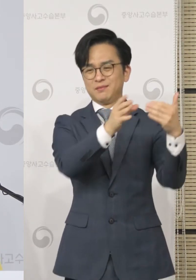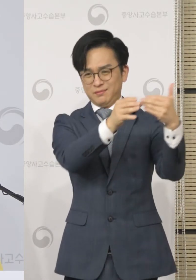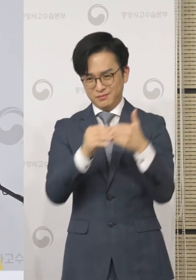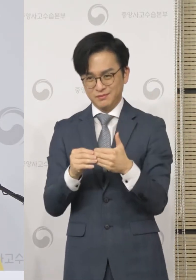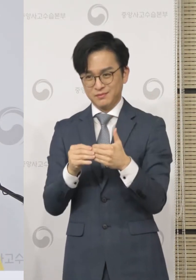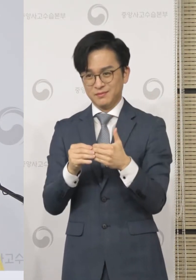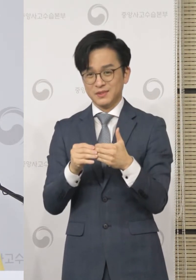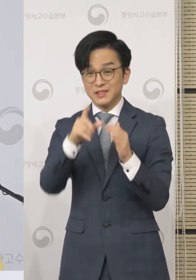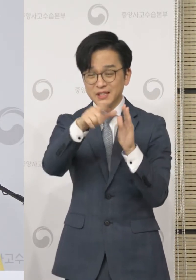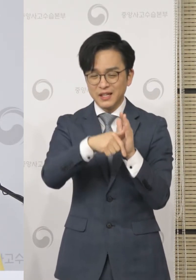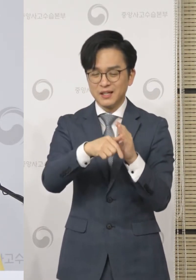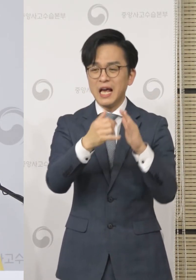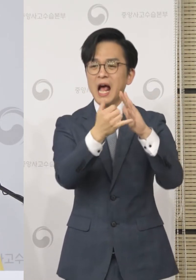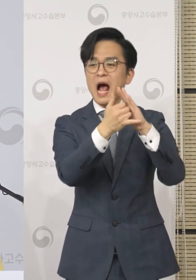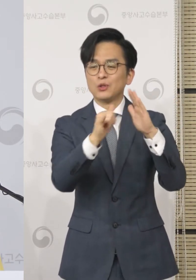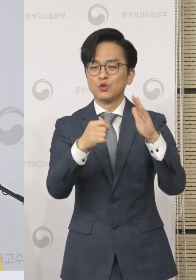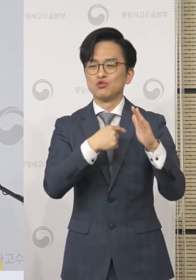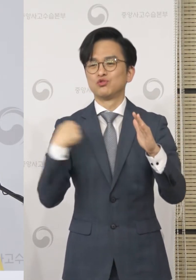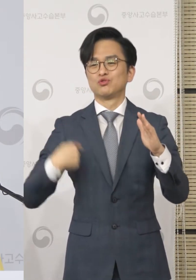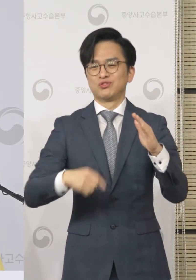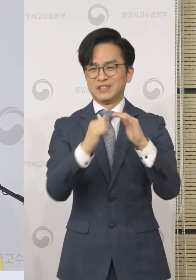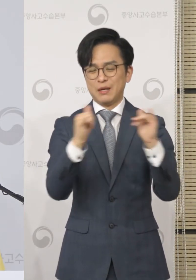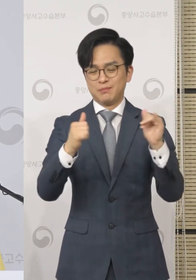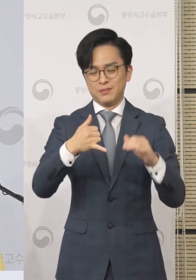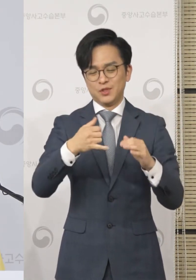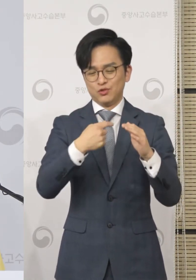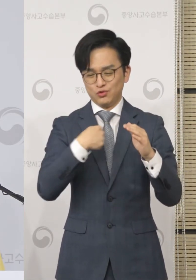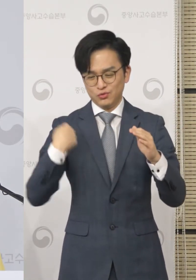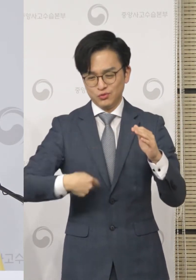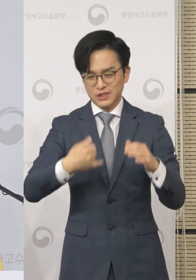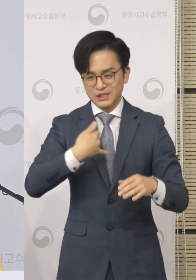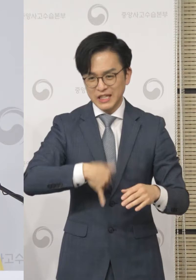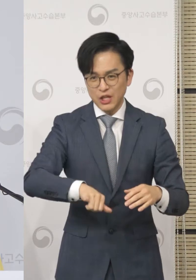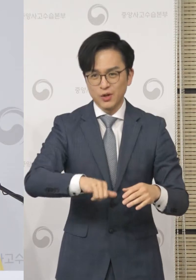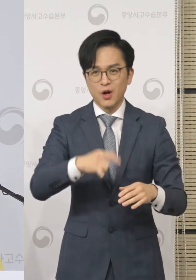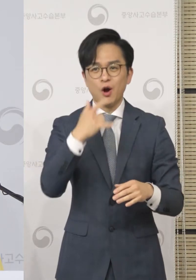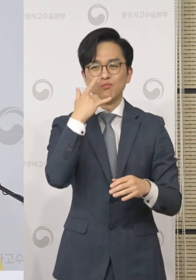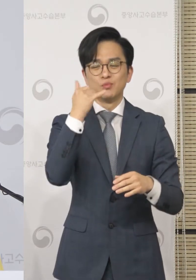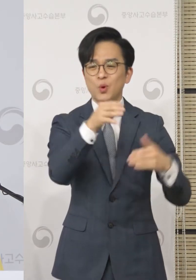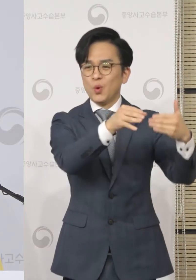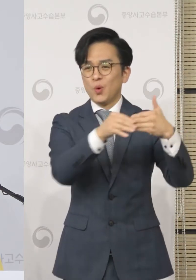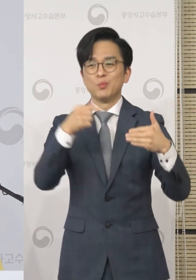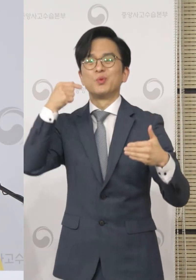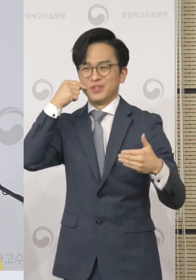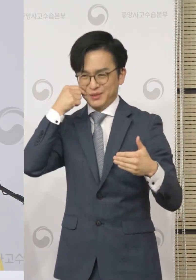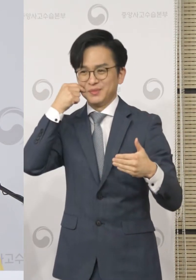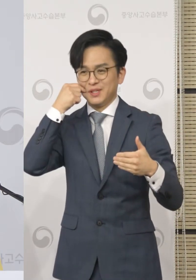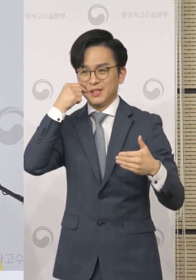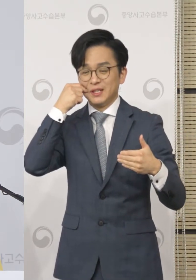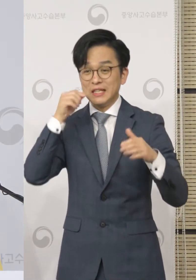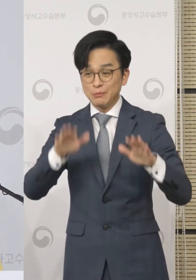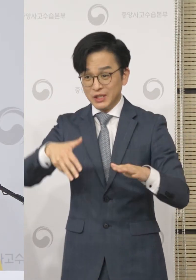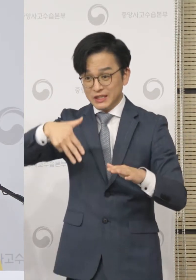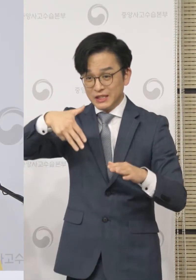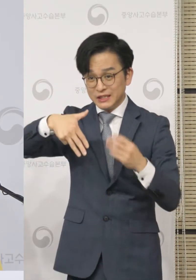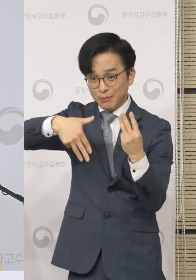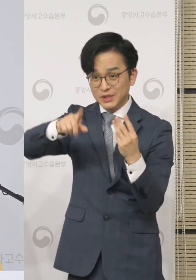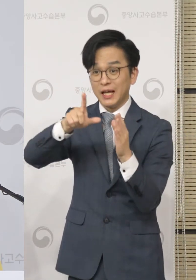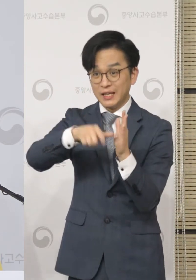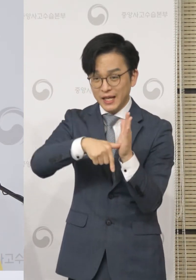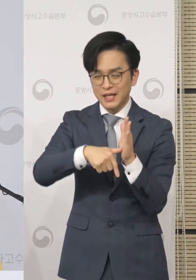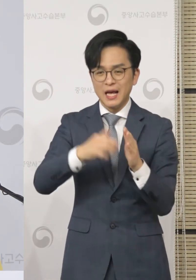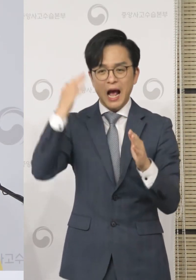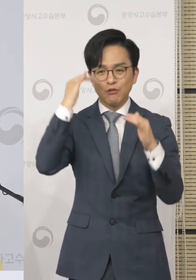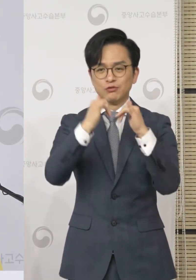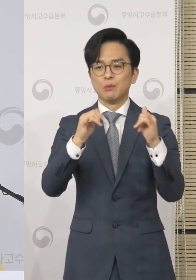수 없어 오지 못하고 남은 분들이 다수 있습니다. 이번에 이송되는 우리